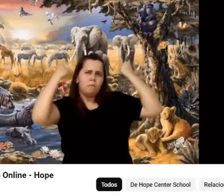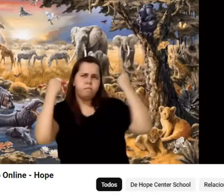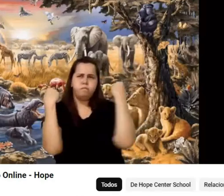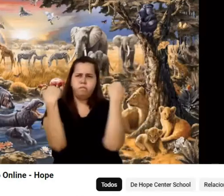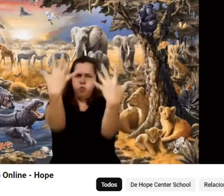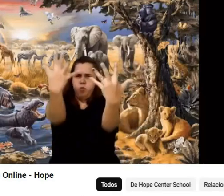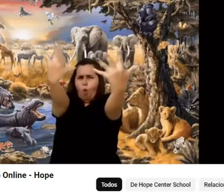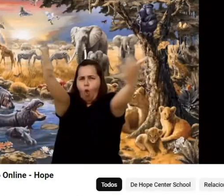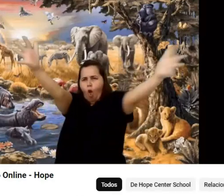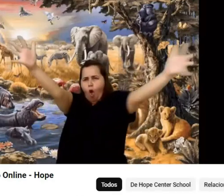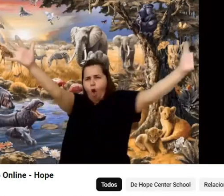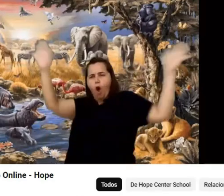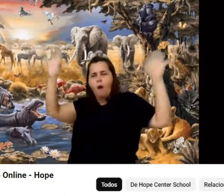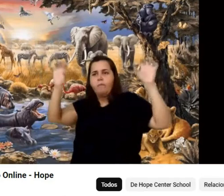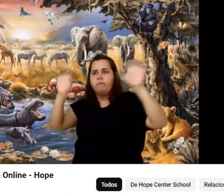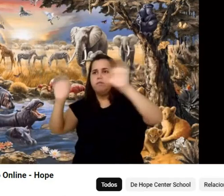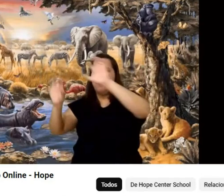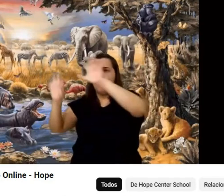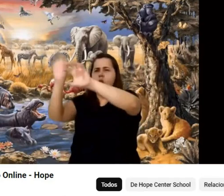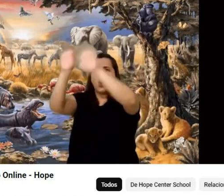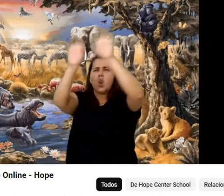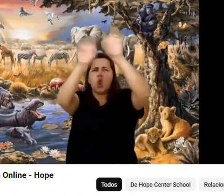gostosos. E aí ele foi